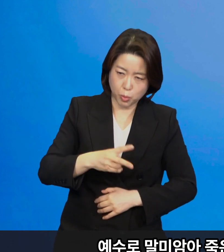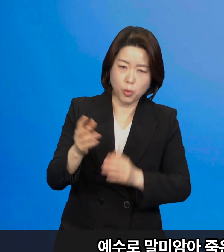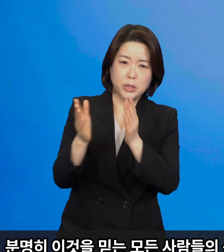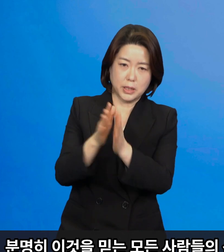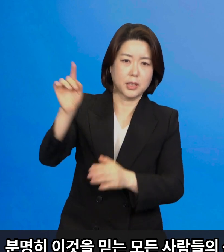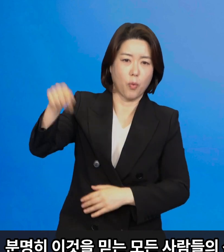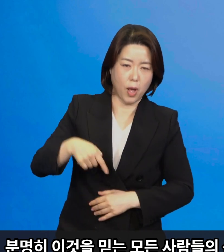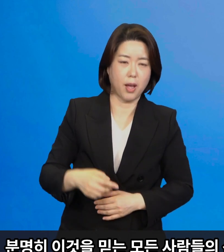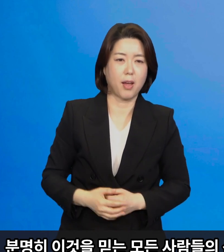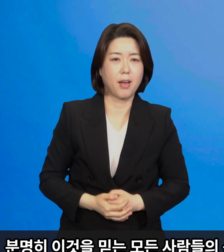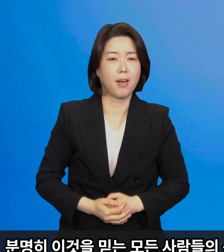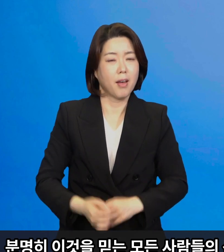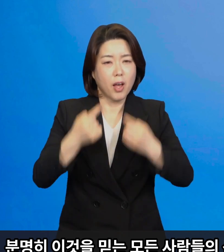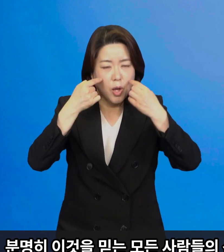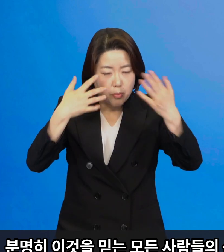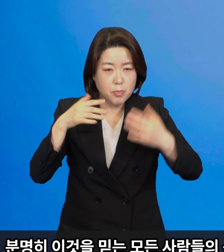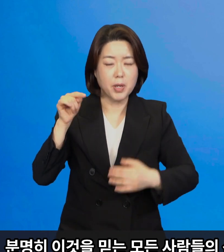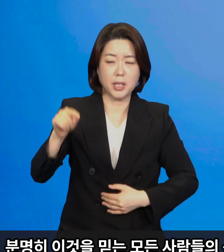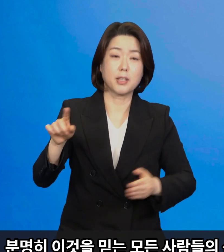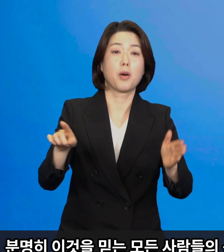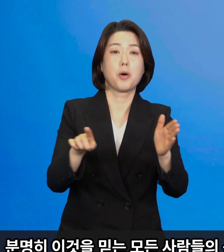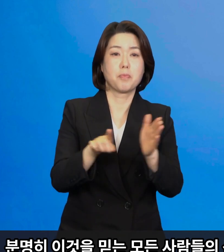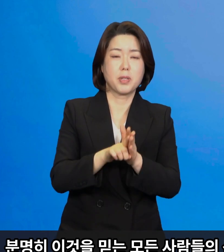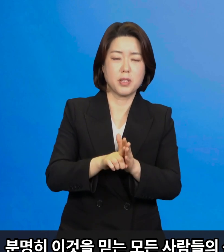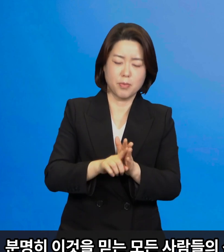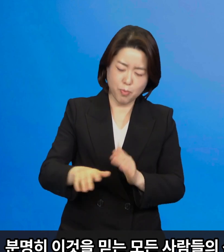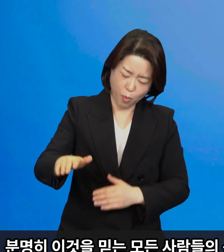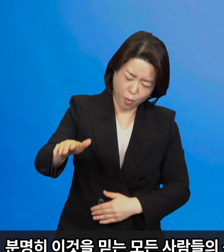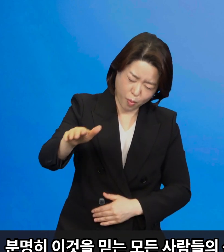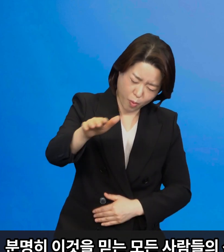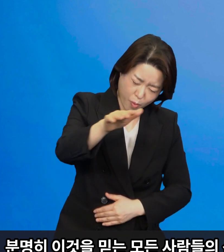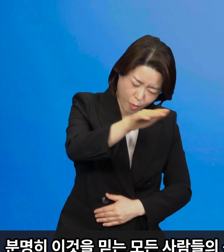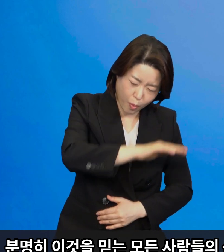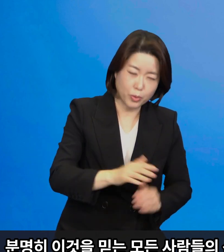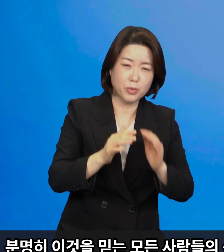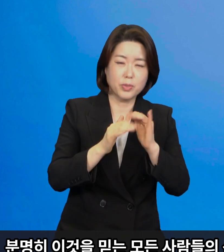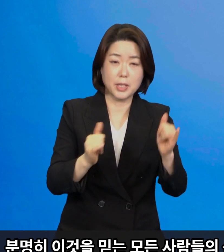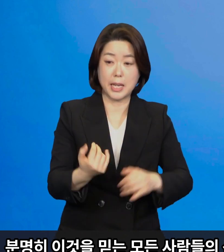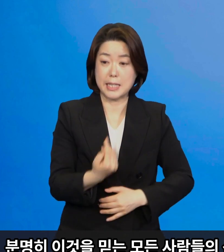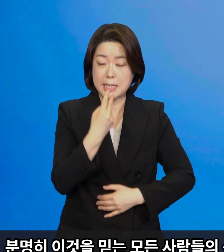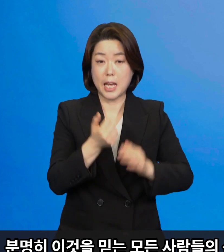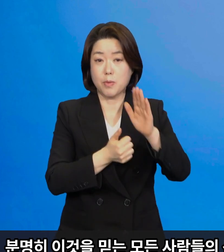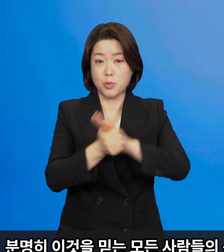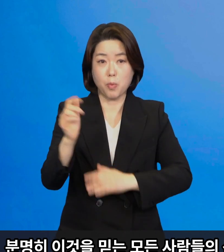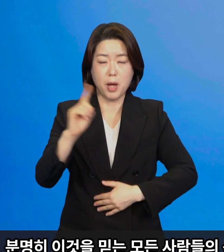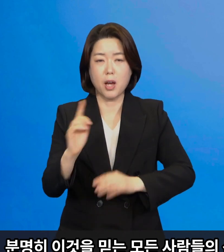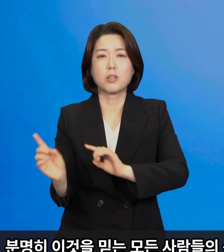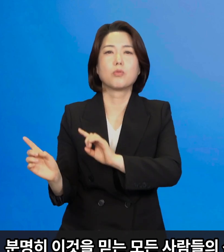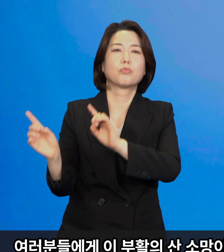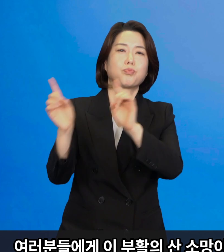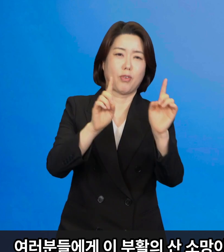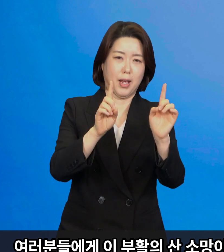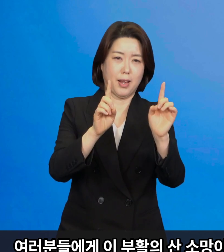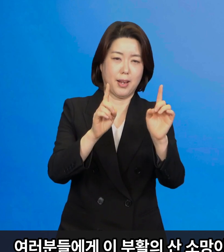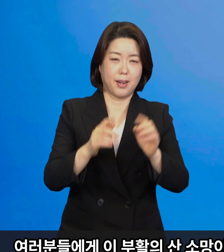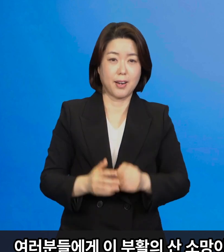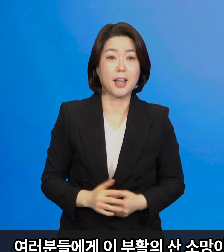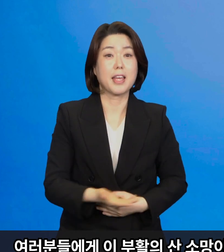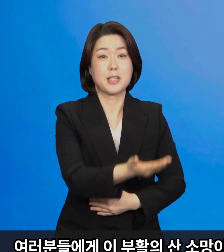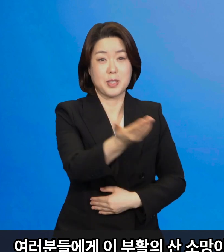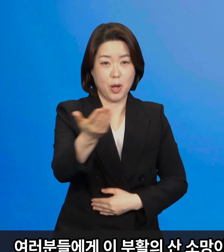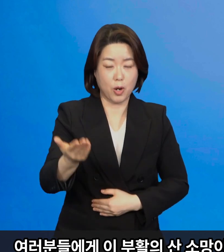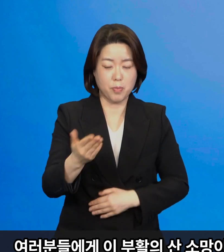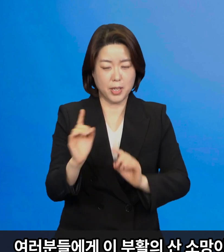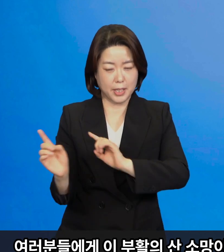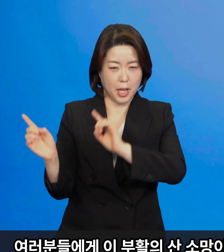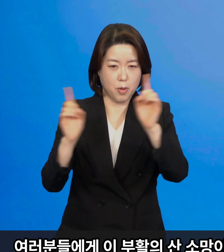옵니다. 분명히 이것을 믿는 모든 사람들의 산소망은 바로 부활이라고 하는 것이죠. 여러분들에게 이